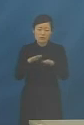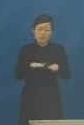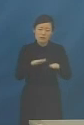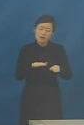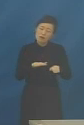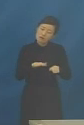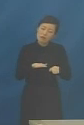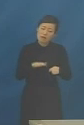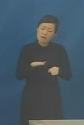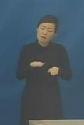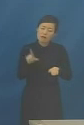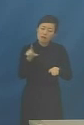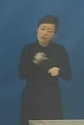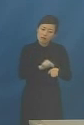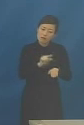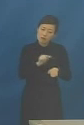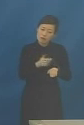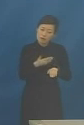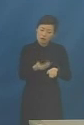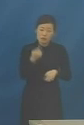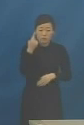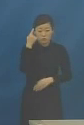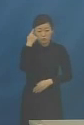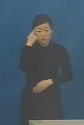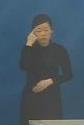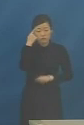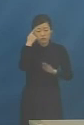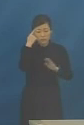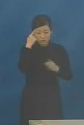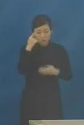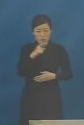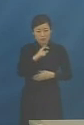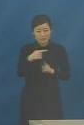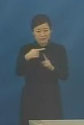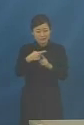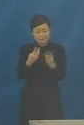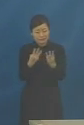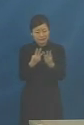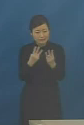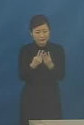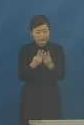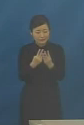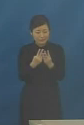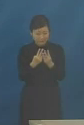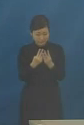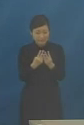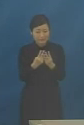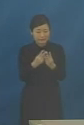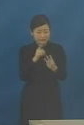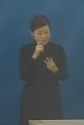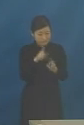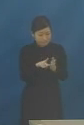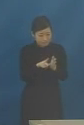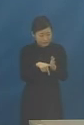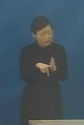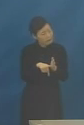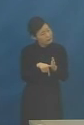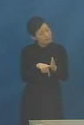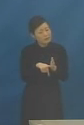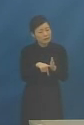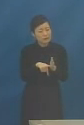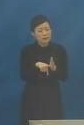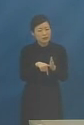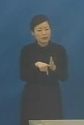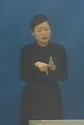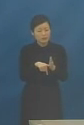いうふうに思いますが推定値だけ帯びるとか箸も低いものばかり高いものばかりつまりあの